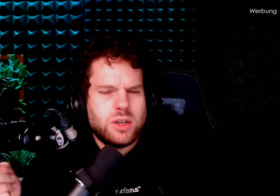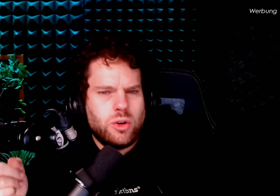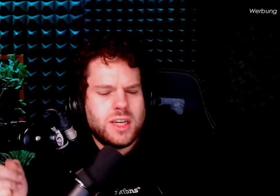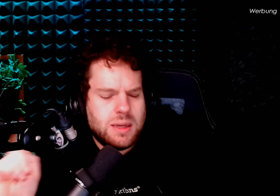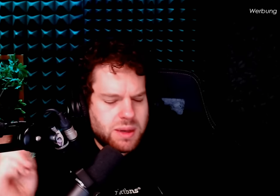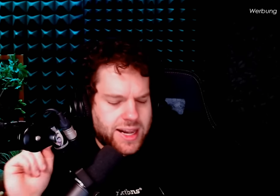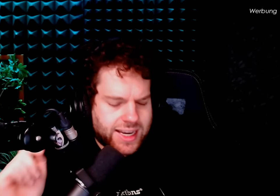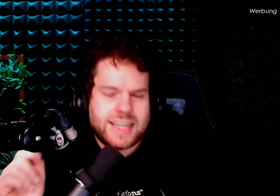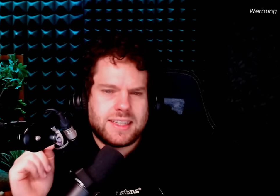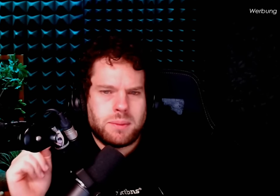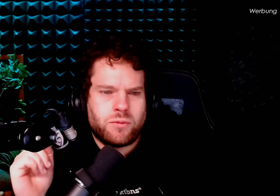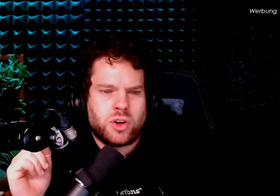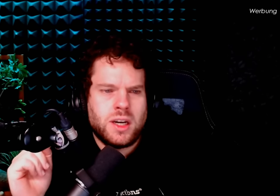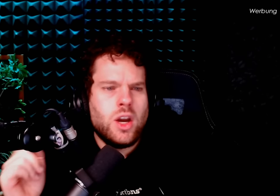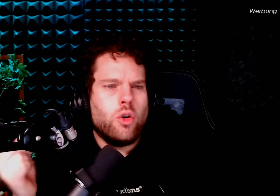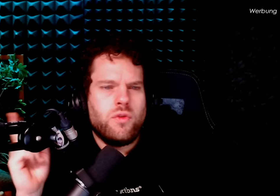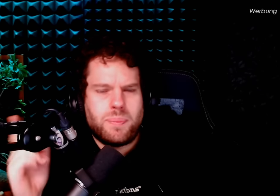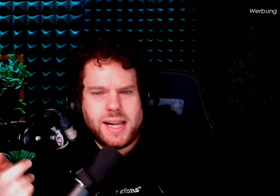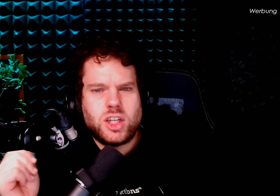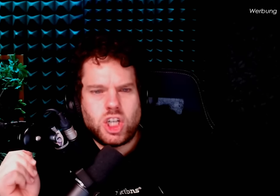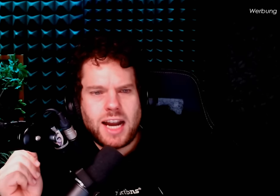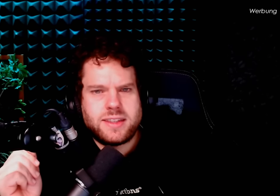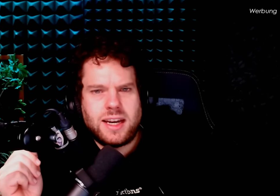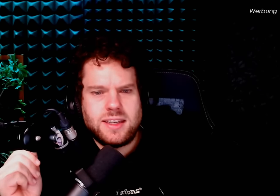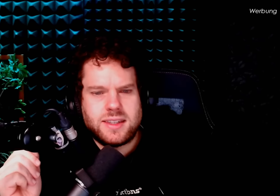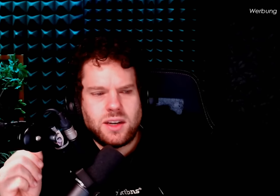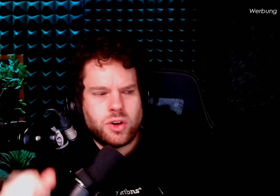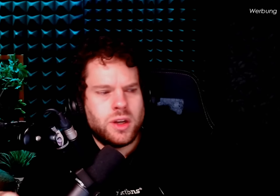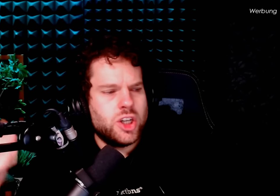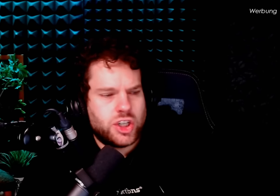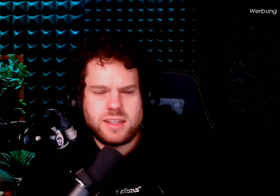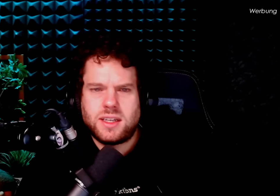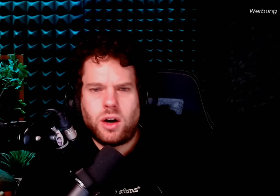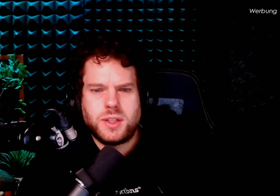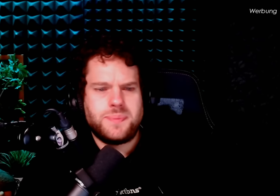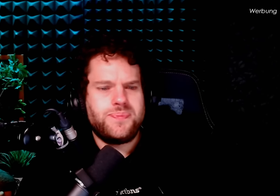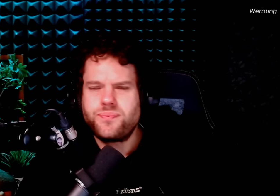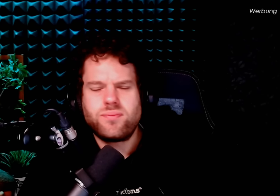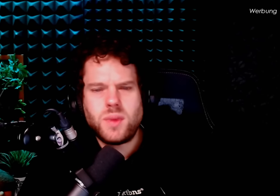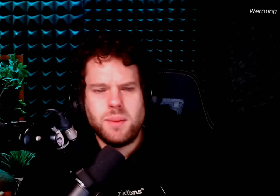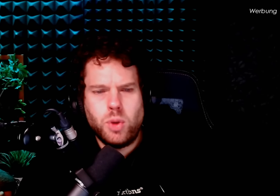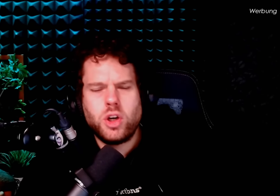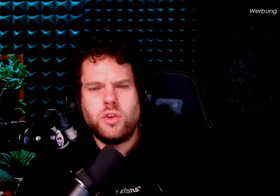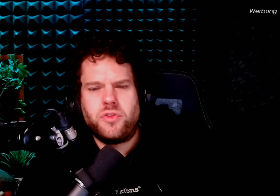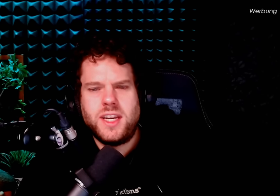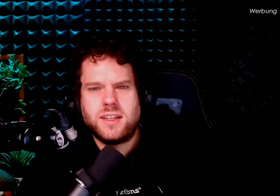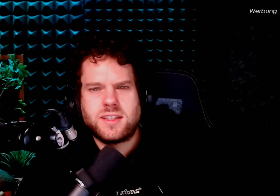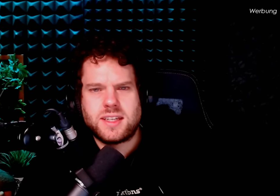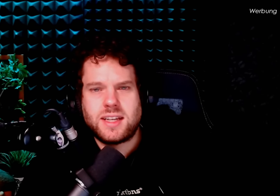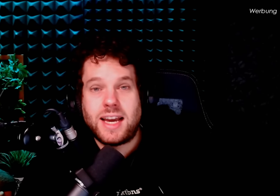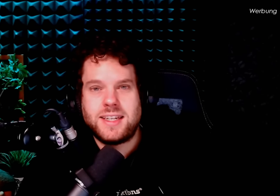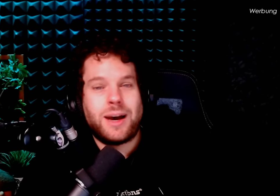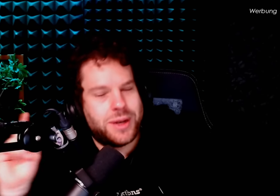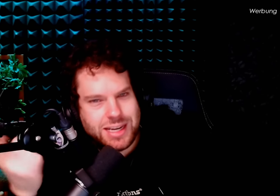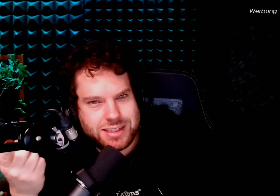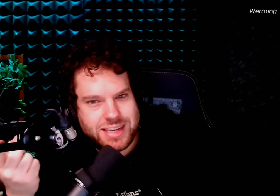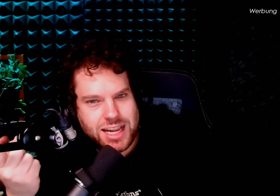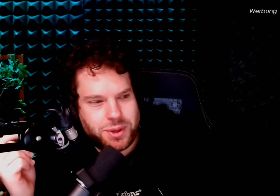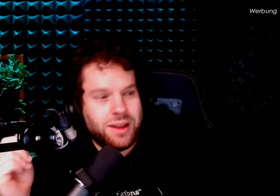Biologie mir bald Recht geben würde und wir bald eine Schlagzeile sehen würde. Stellt sich raus, Mücken und Fliegen sind das Gleiche, aber nicht dasselbe.